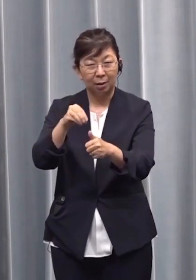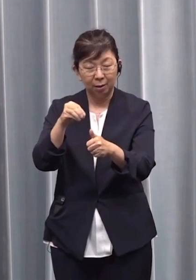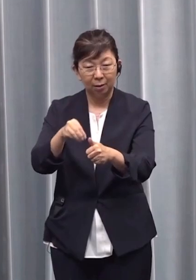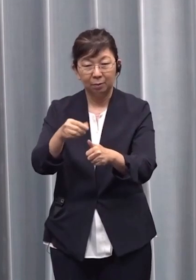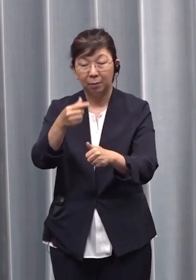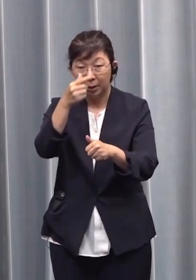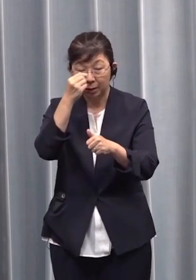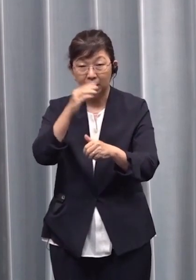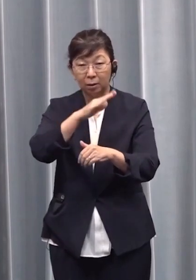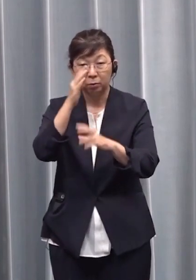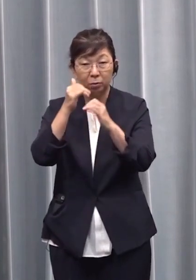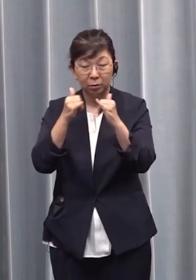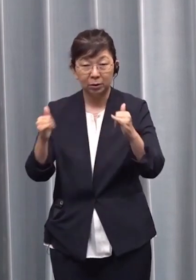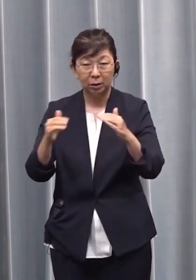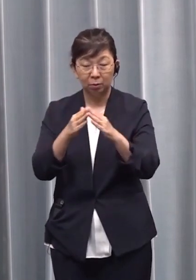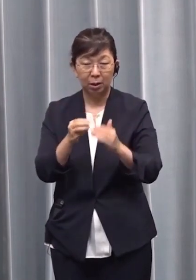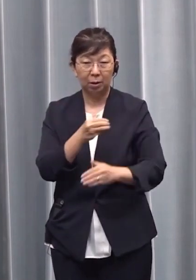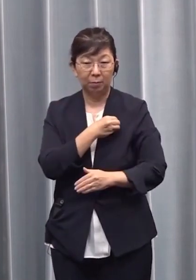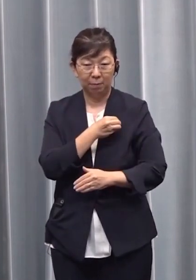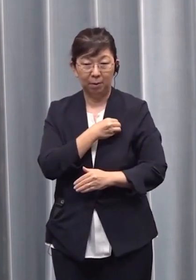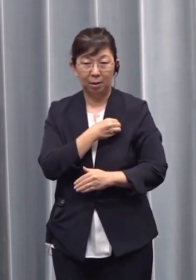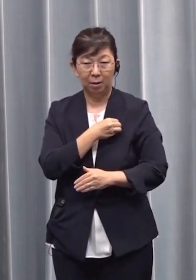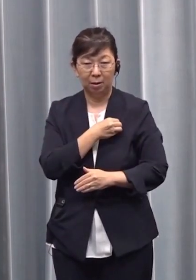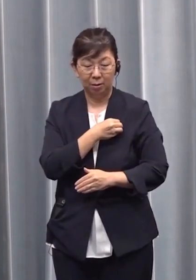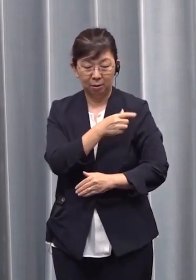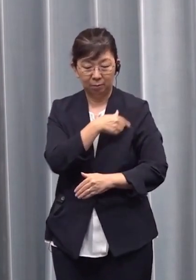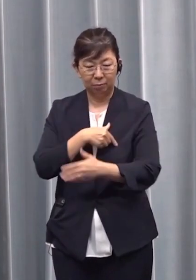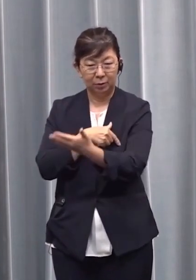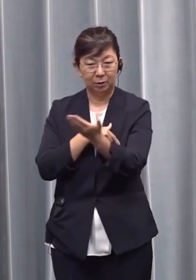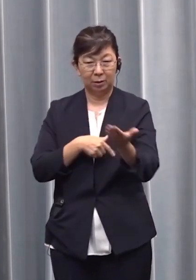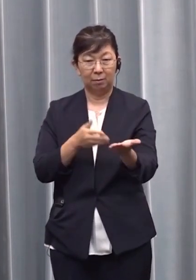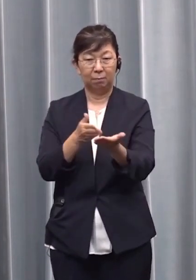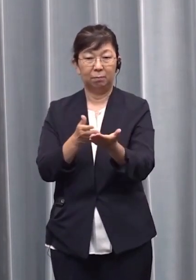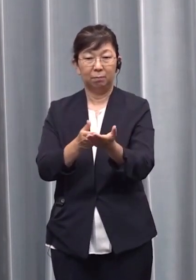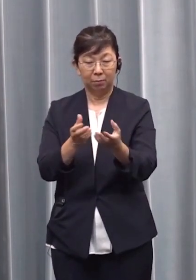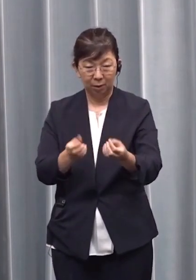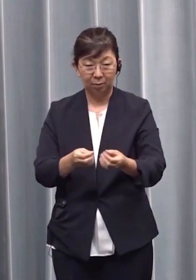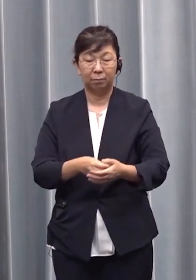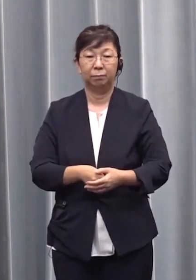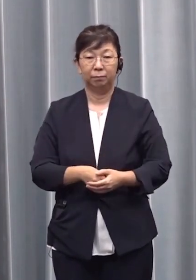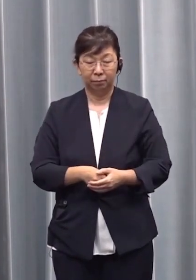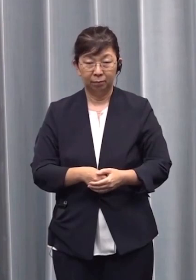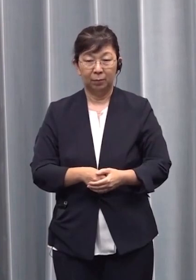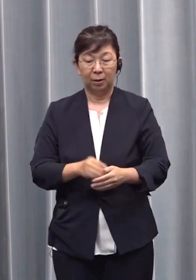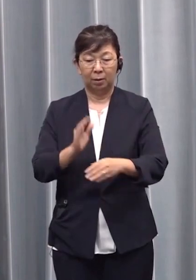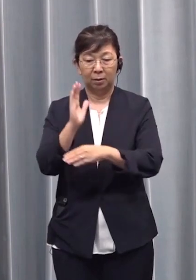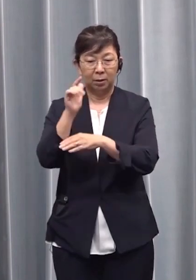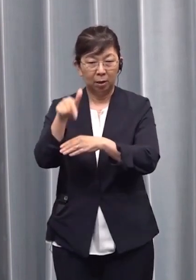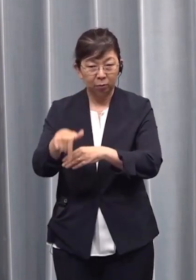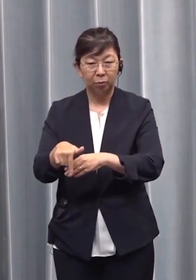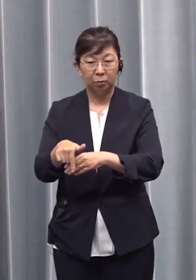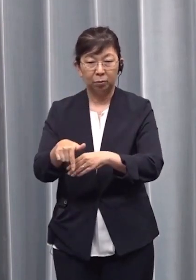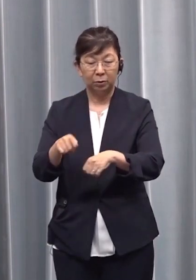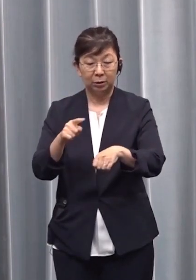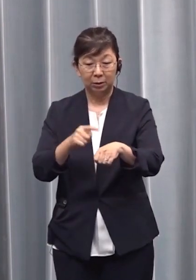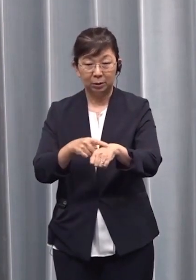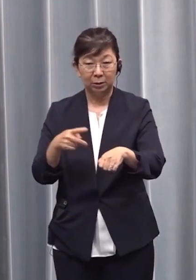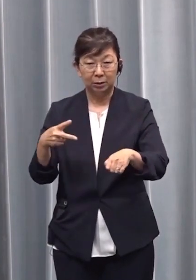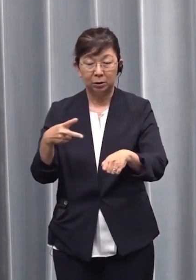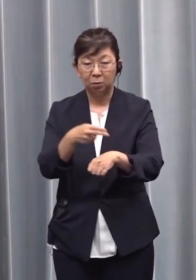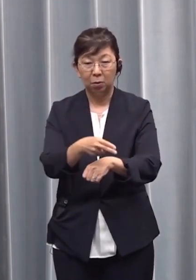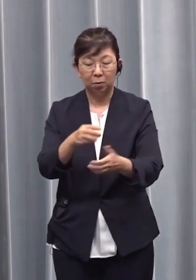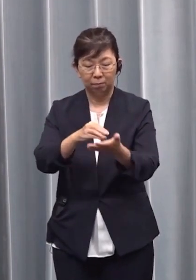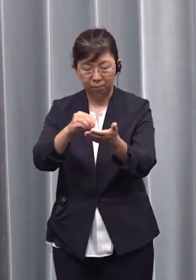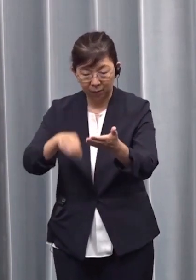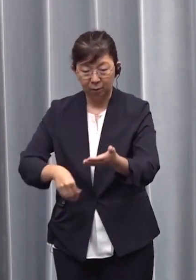性被害当事者の会のメンバーの方が記者会見をいたしまして、改めて、政府に時効撤廃を求めております